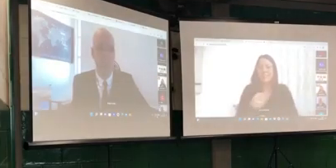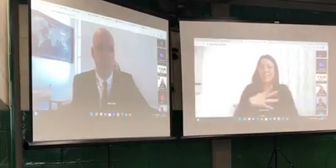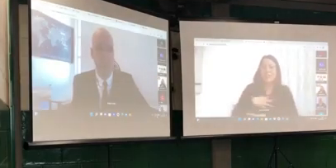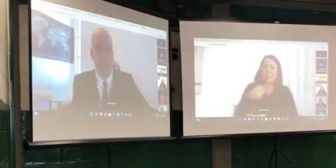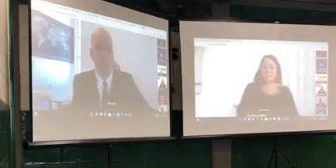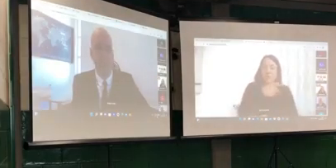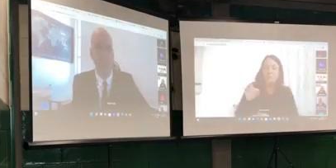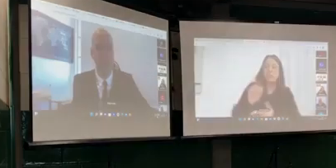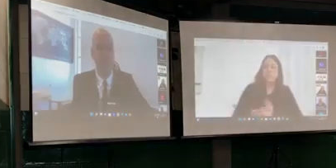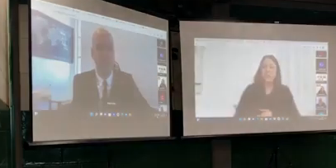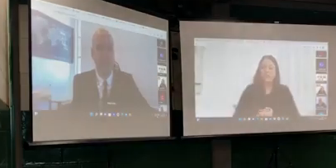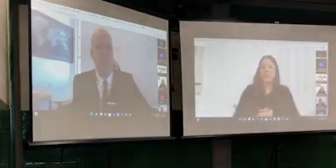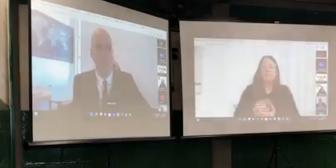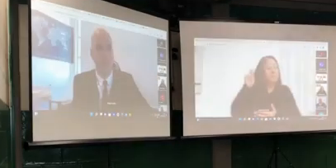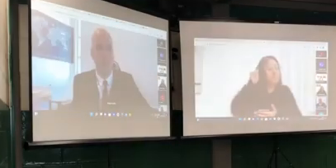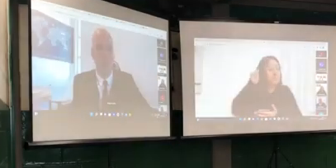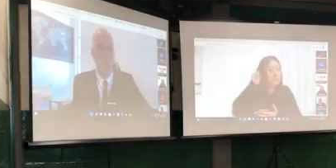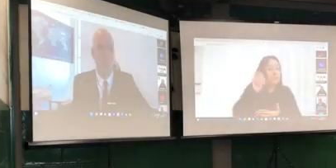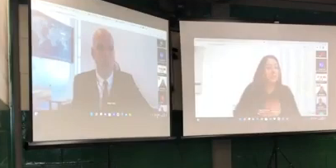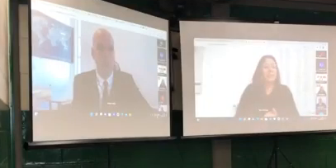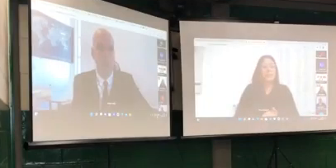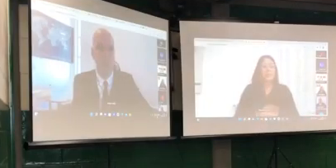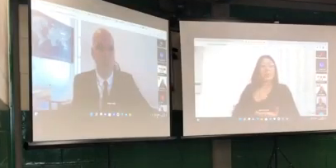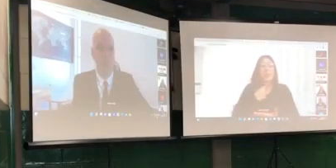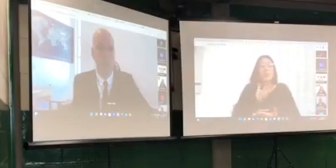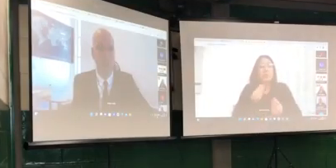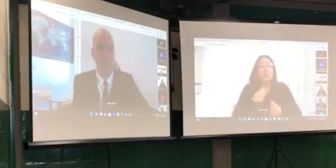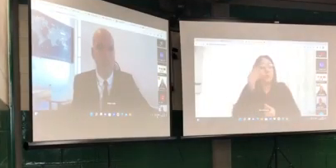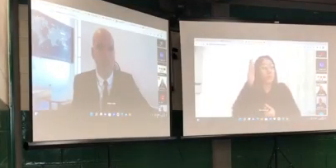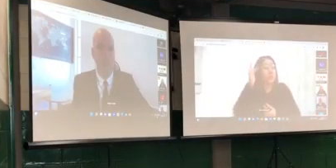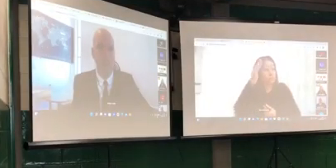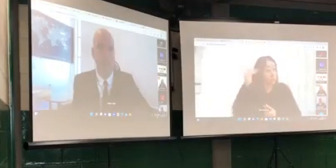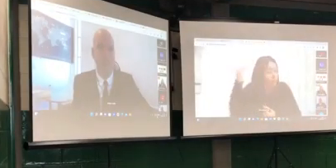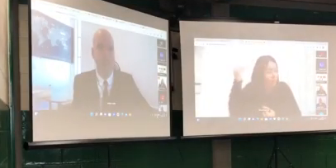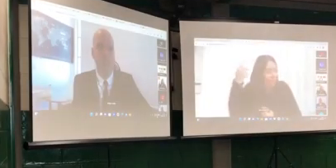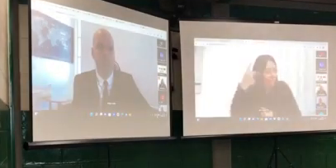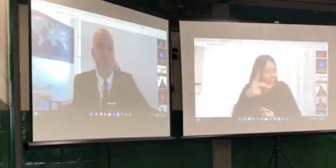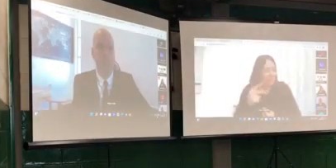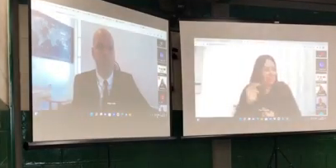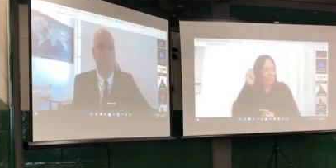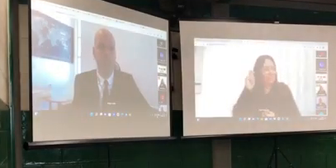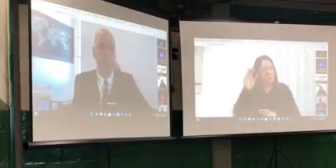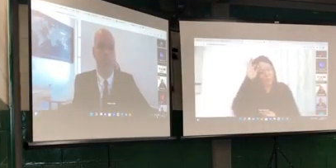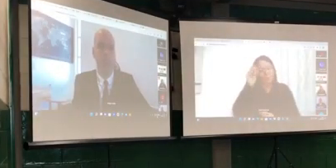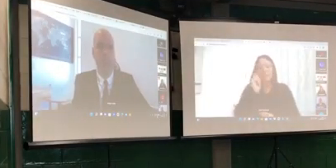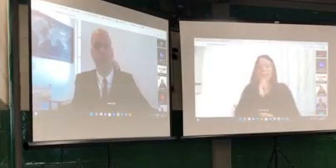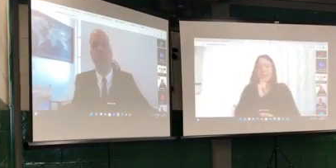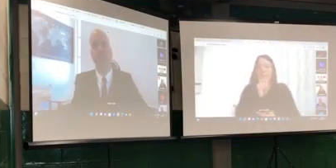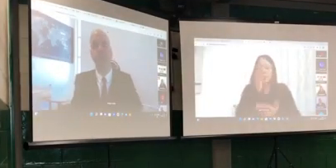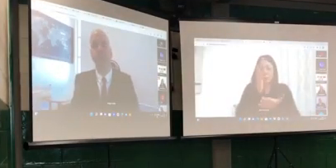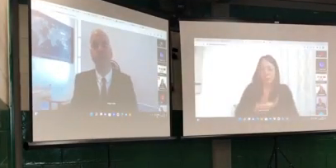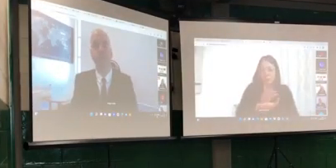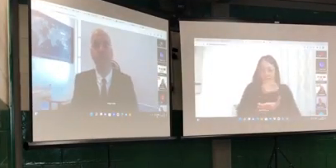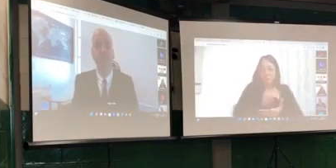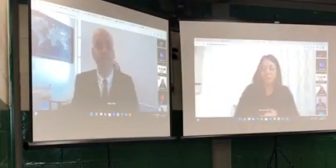filhos da Aline, que eu tanto agora sou fã do Andrei e da Tainá, são esses que estão bem no meio. Eles